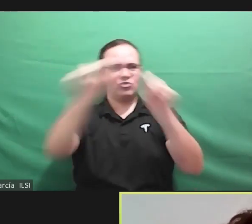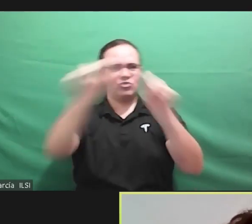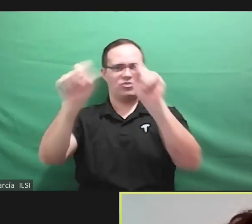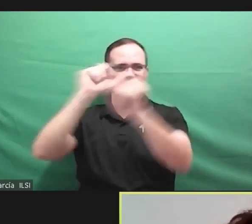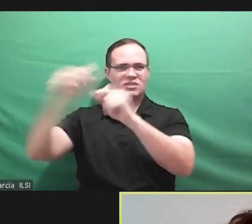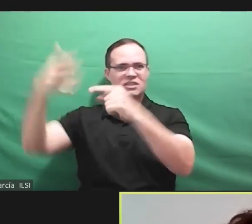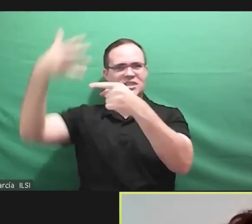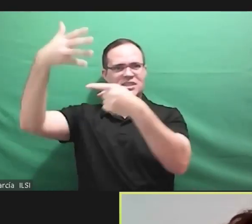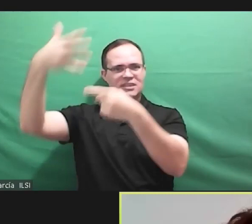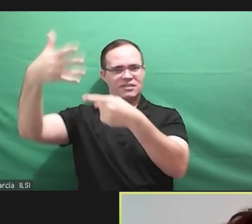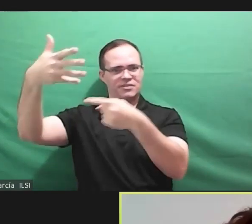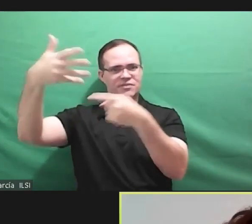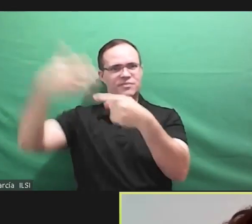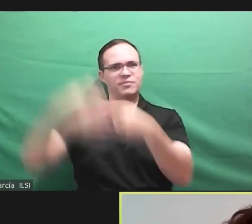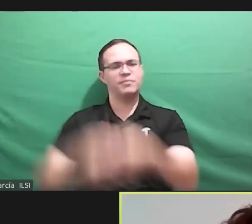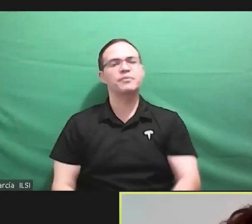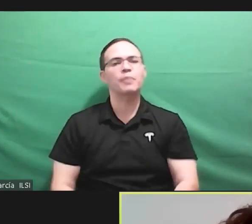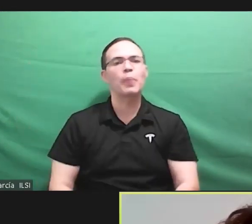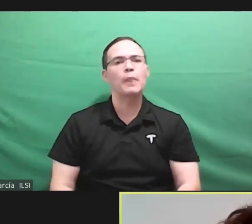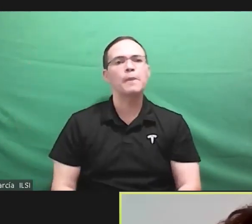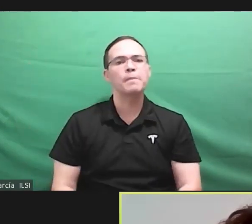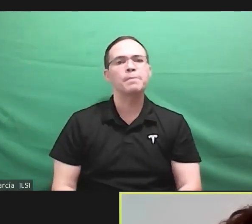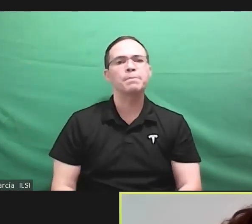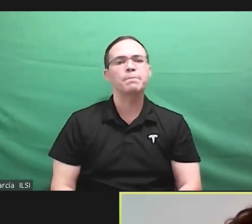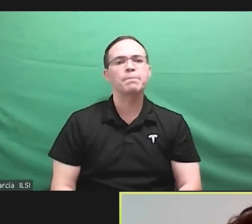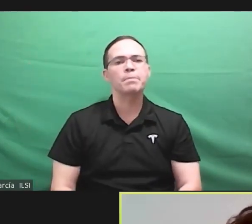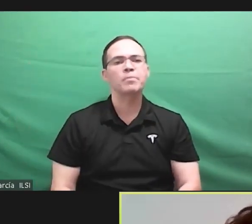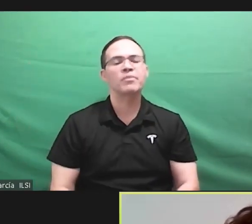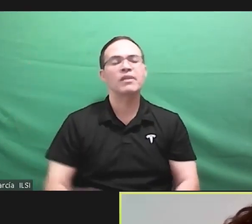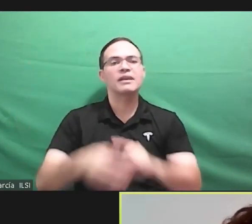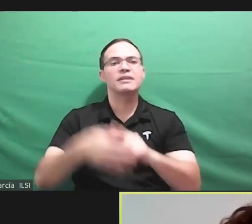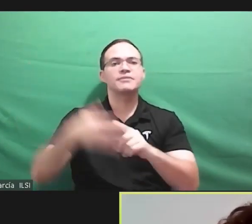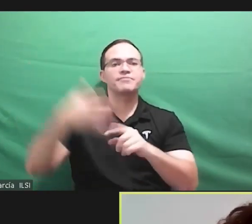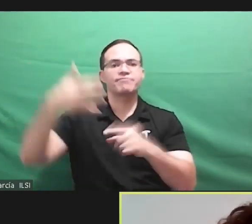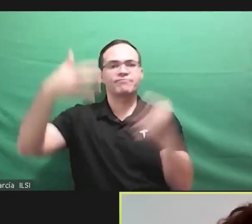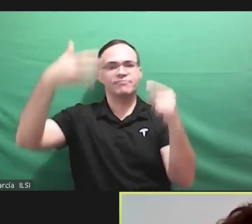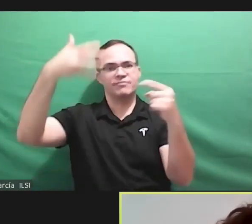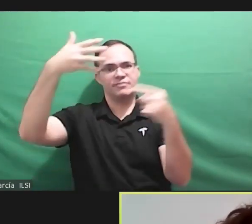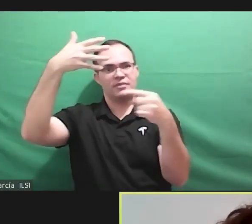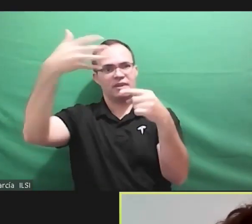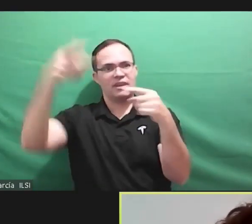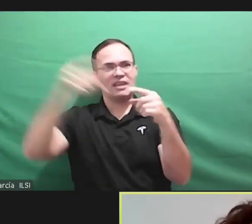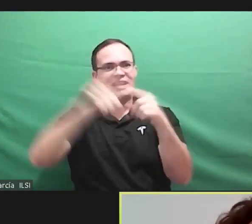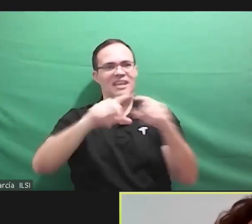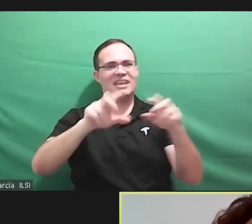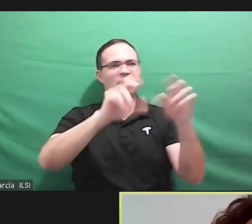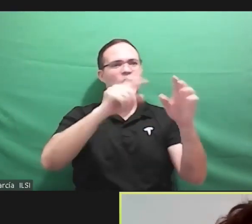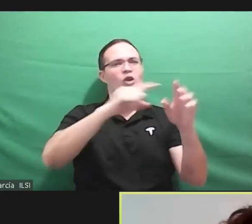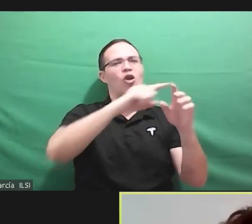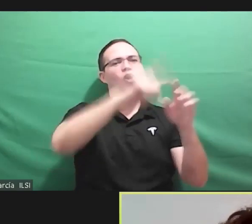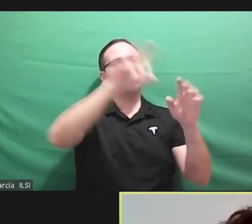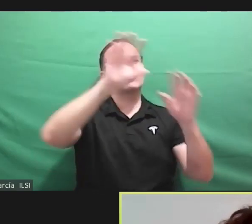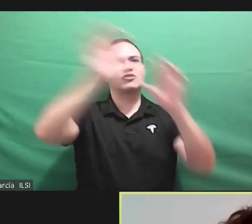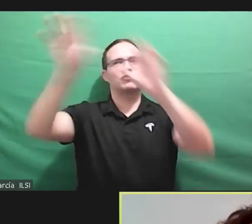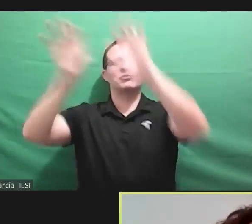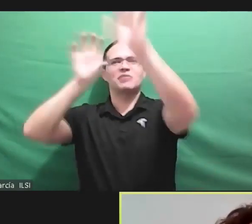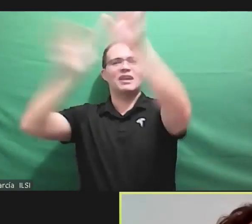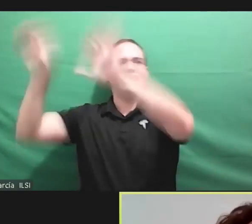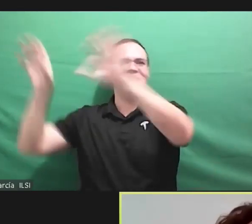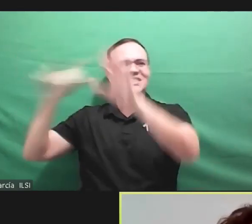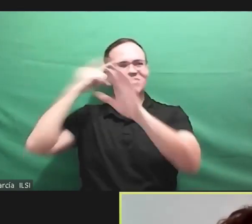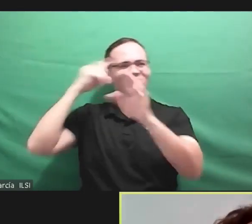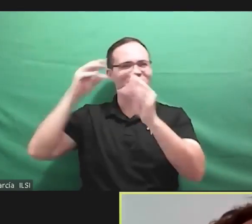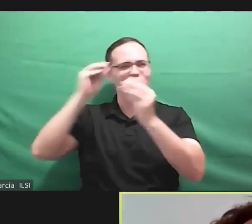Entonces, podemos, especialmente en contexto humanitario y en contexto de migración, como actualmente con la crisis venezolana,